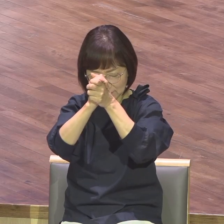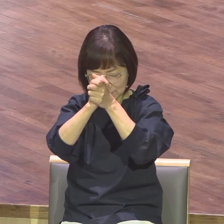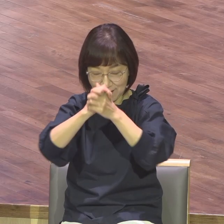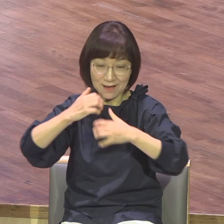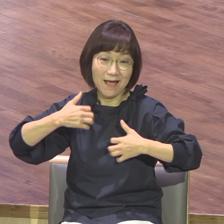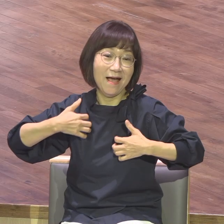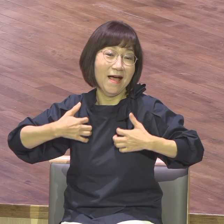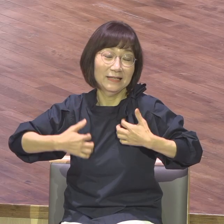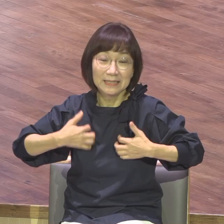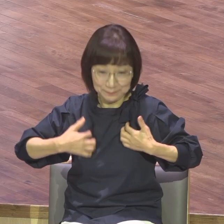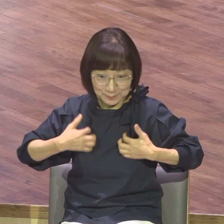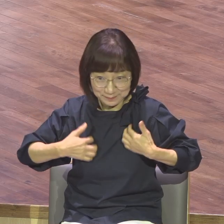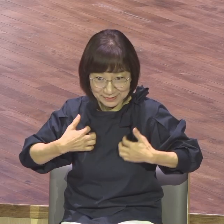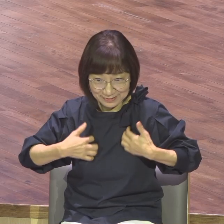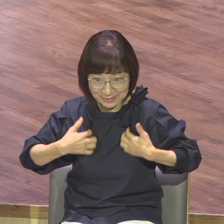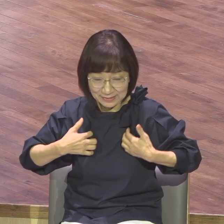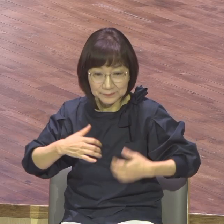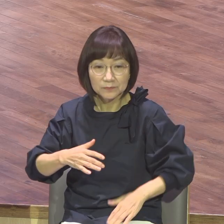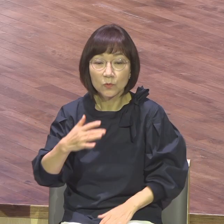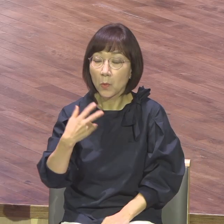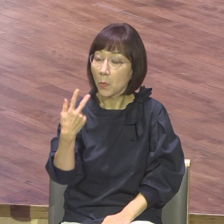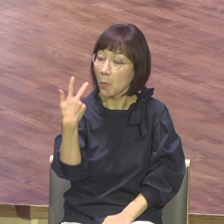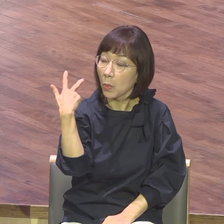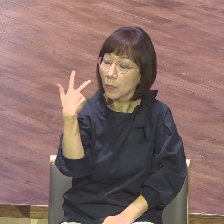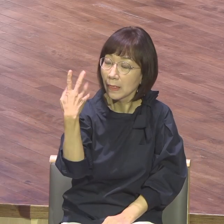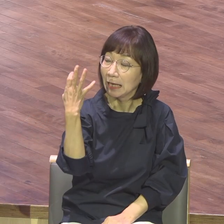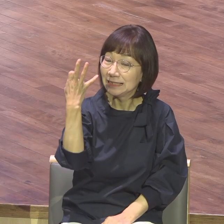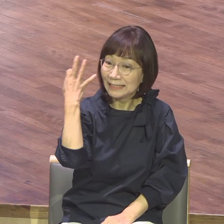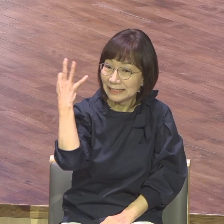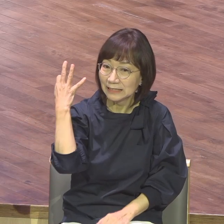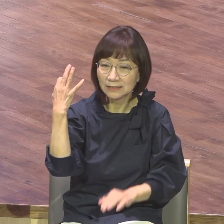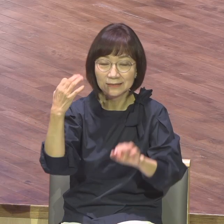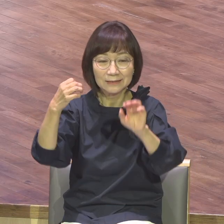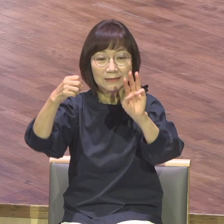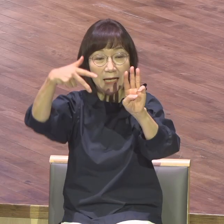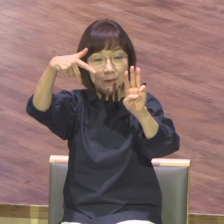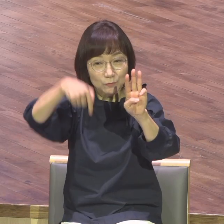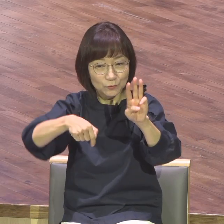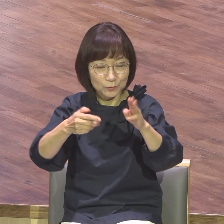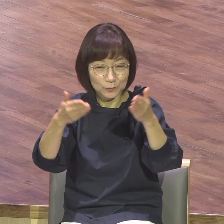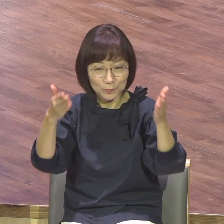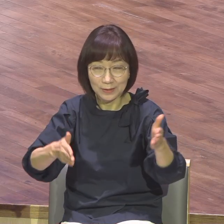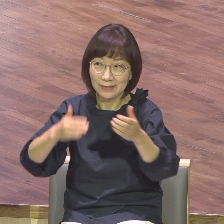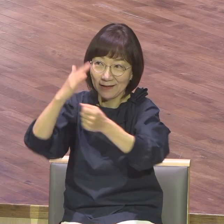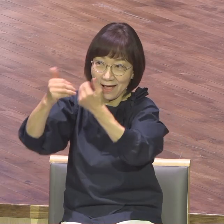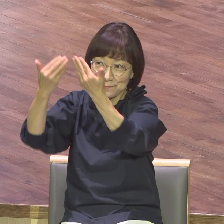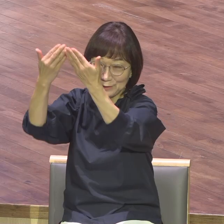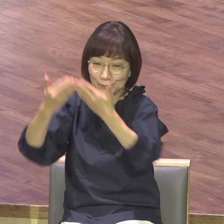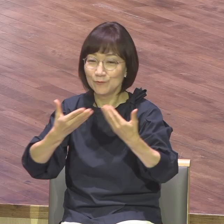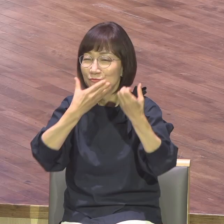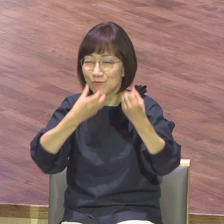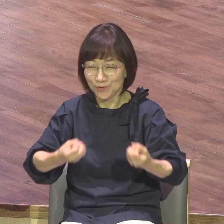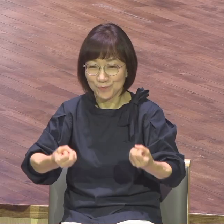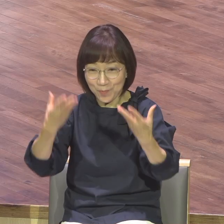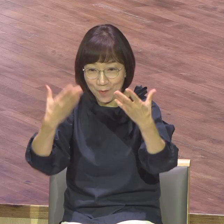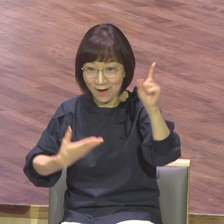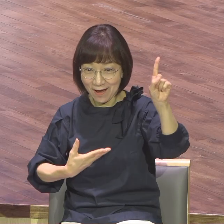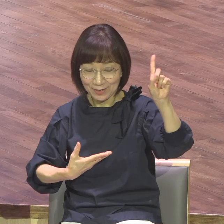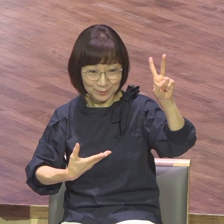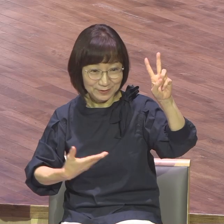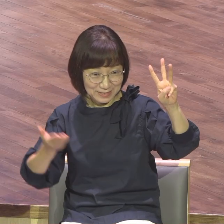3주간 성삼위 하나님을 통해서 주어진 헤븐의 브레싱에 대해서